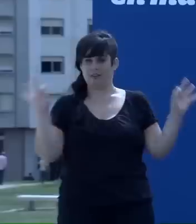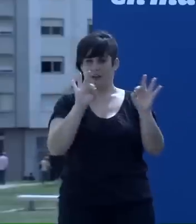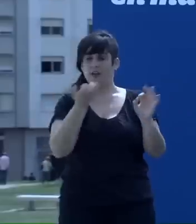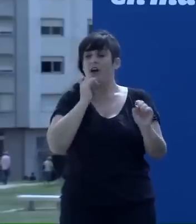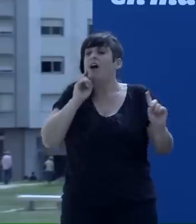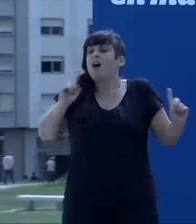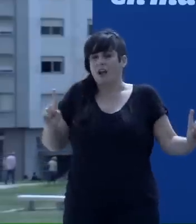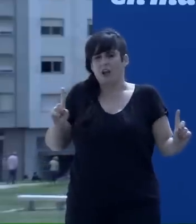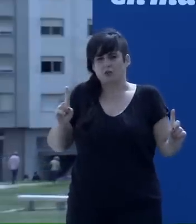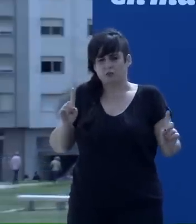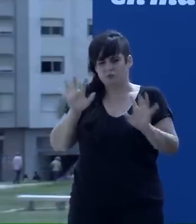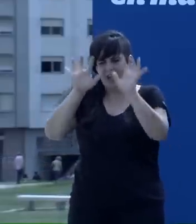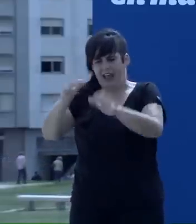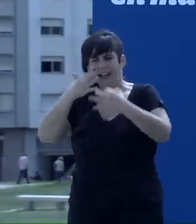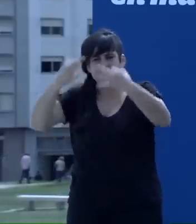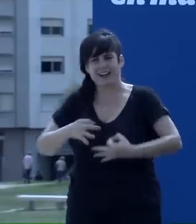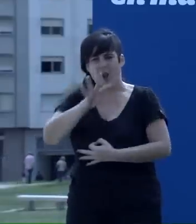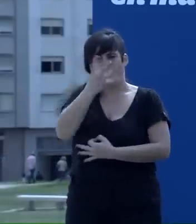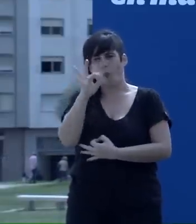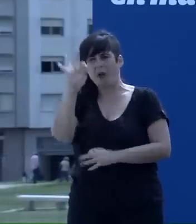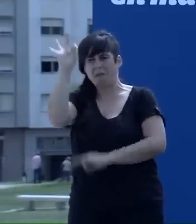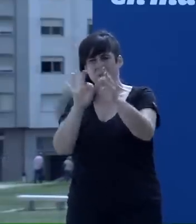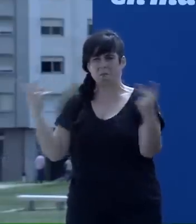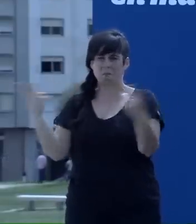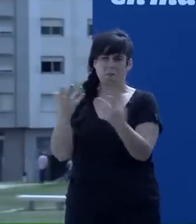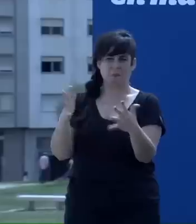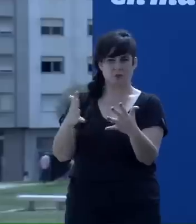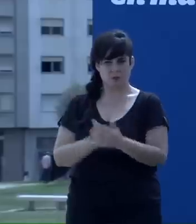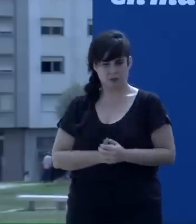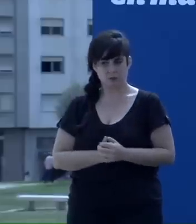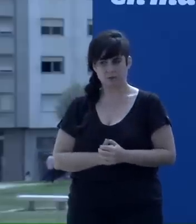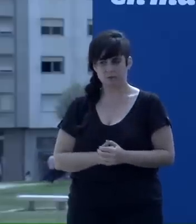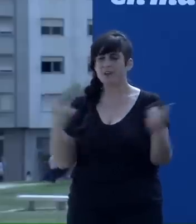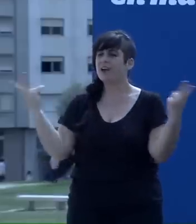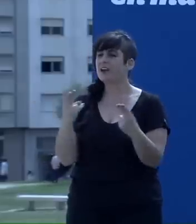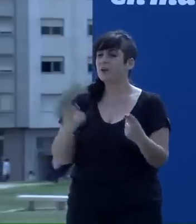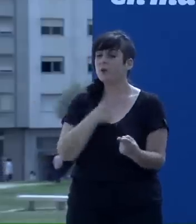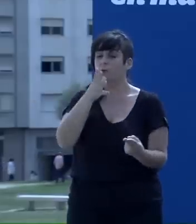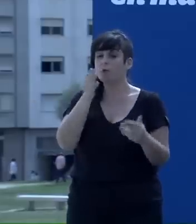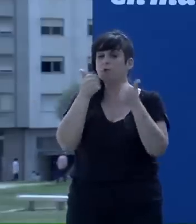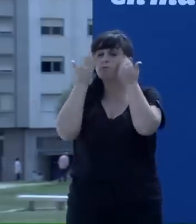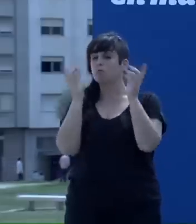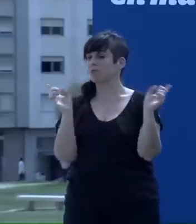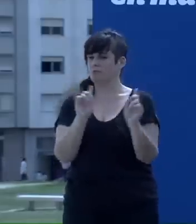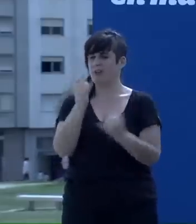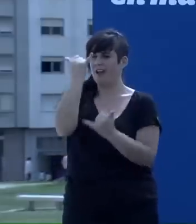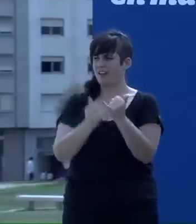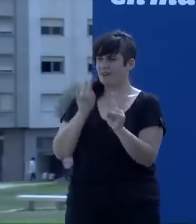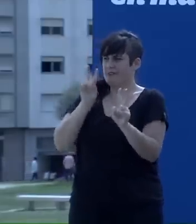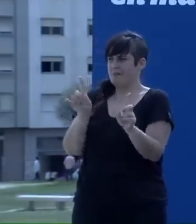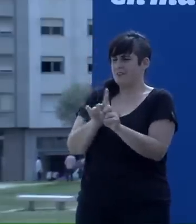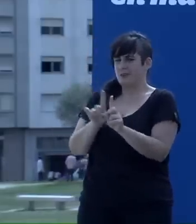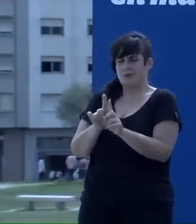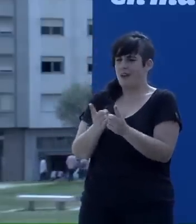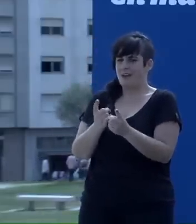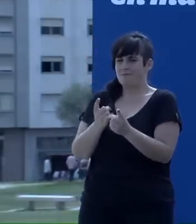real, un 40 e pico por cento. Estes recortes non son porque sí. Isto dá o pulso inmoral, indecente,